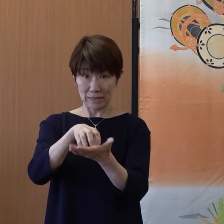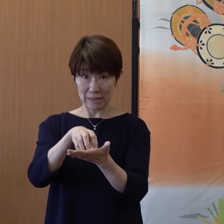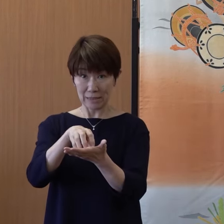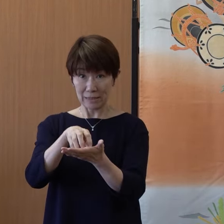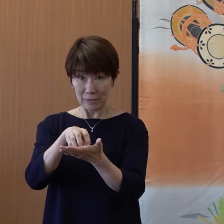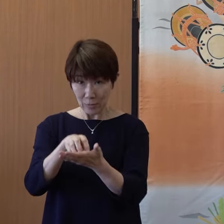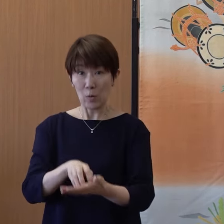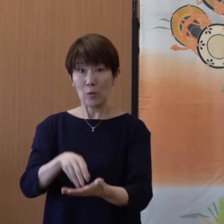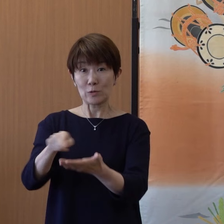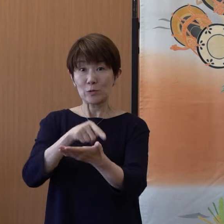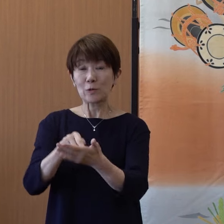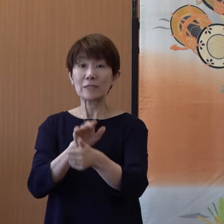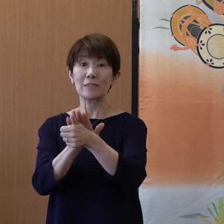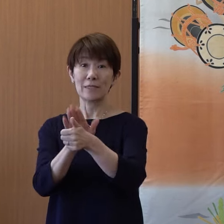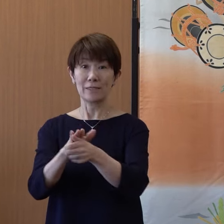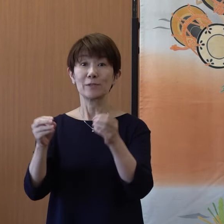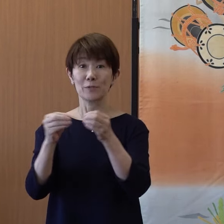ください。